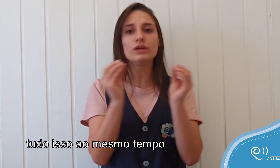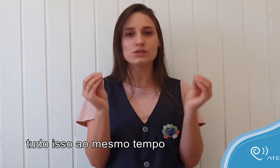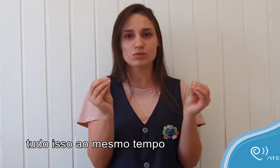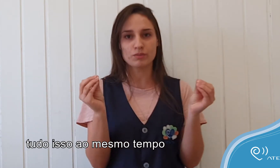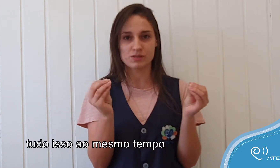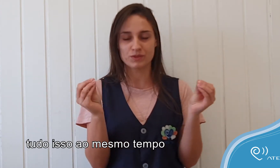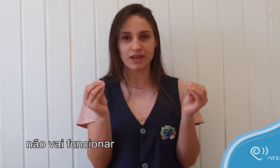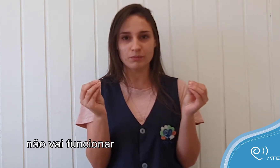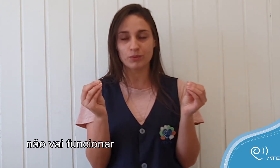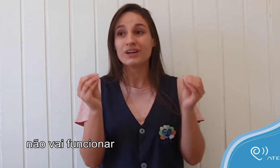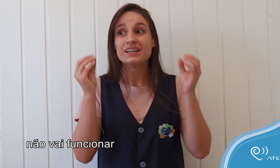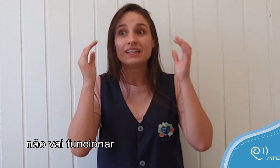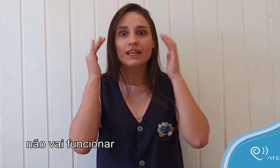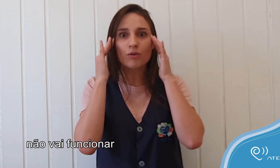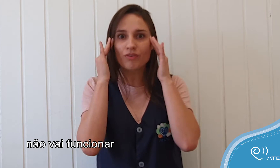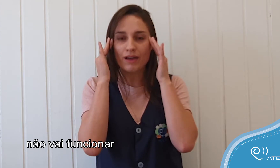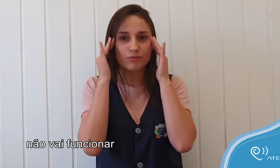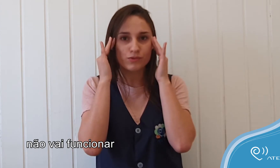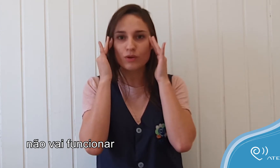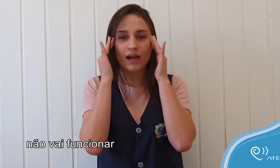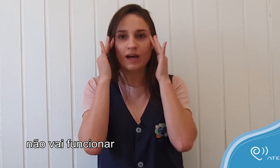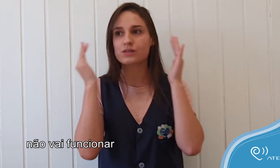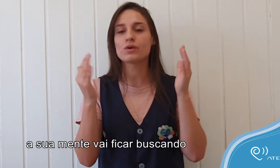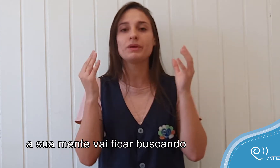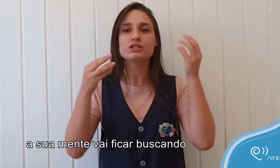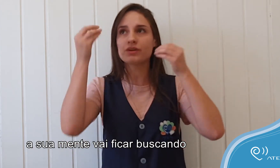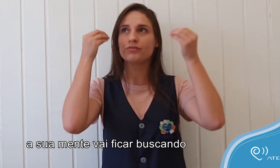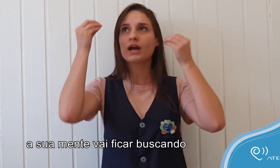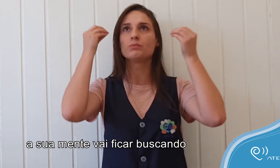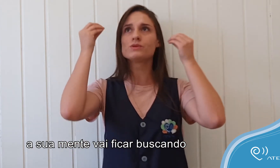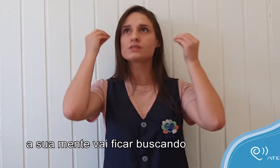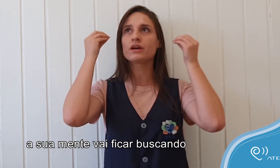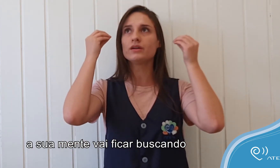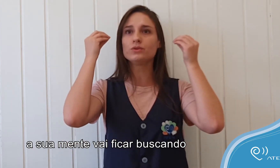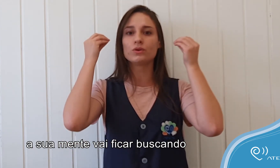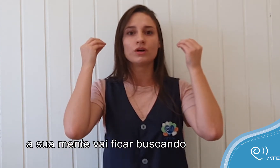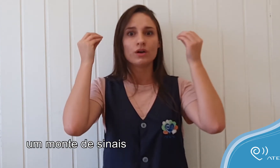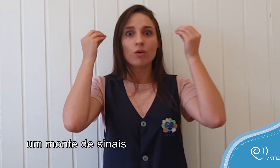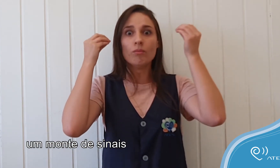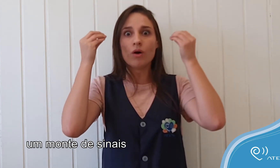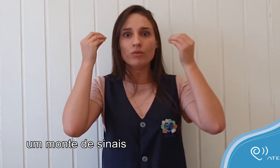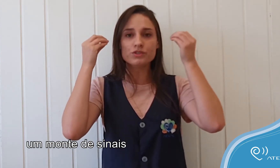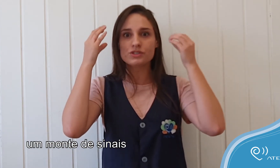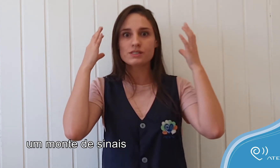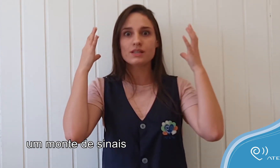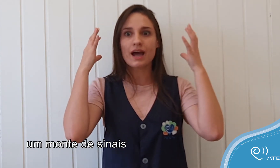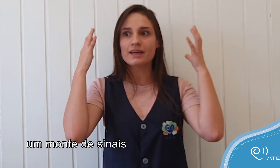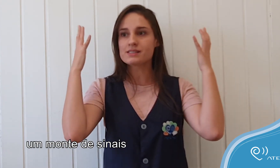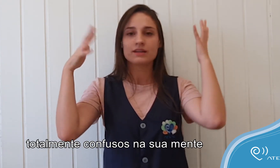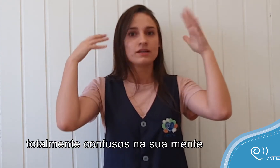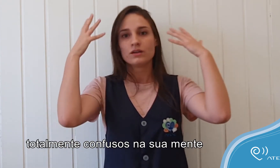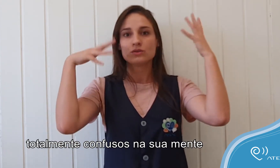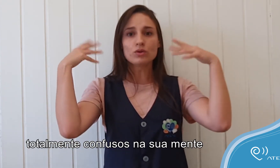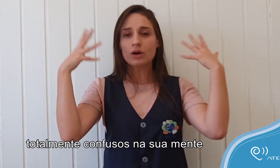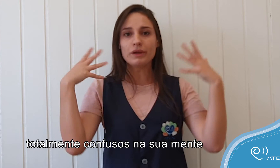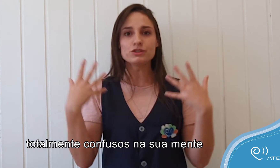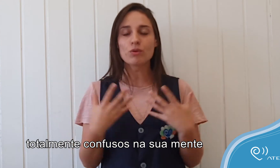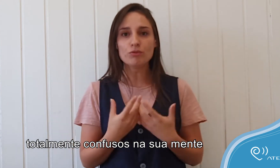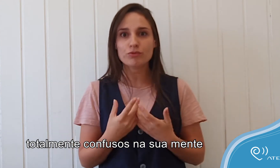isso ao mesmo tempo, não vai funcionar. A sua mente vai ficar buscando um monte de sinais totalmente confusos